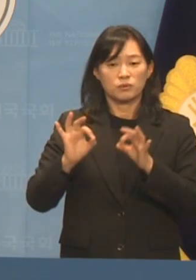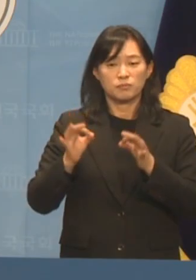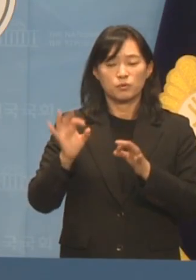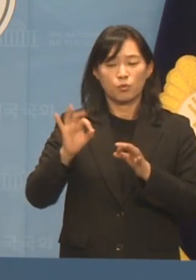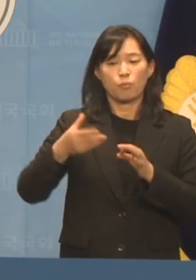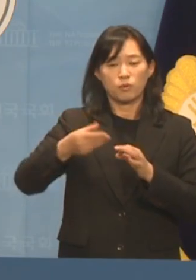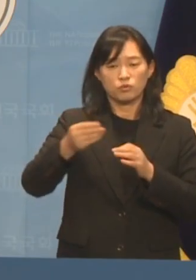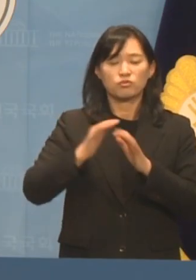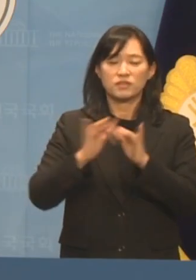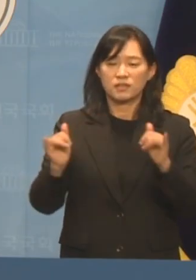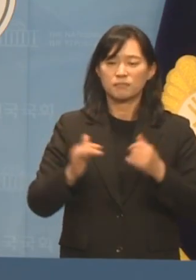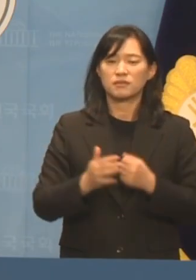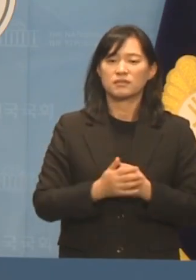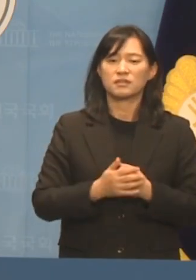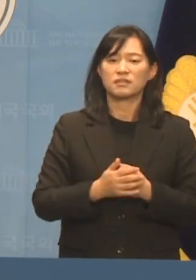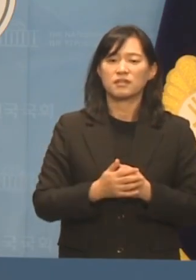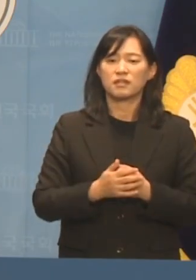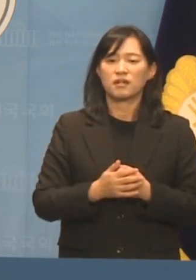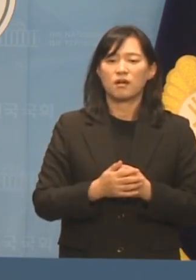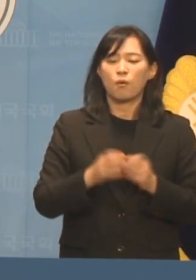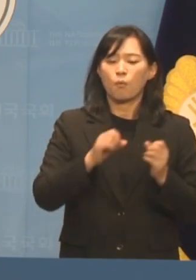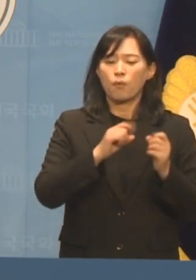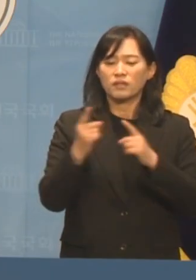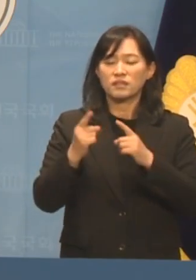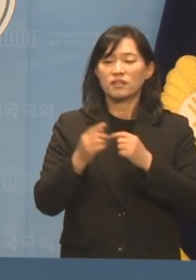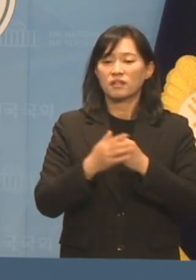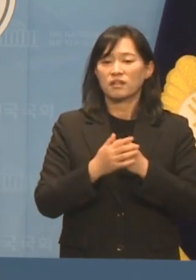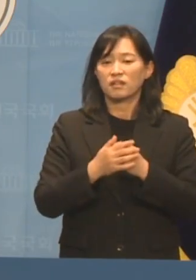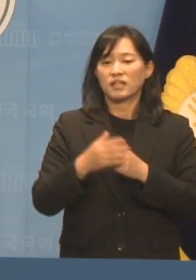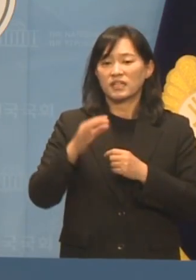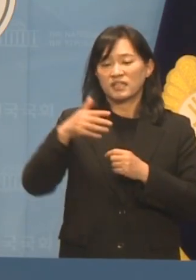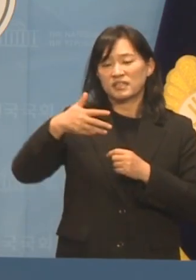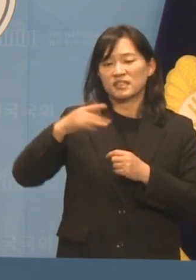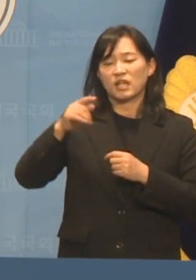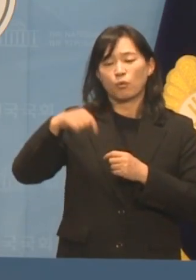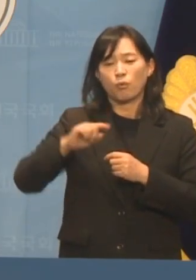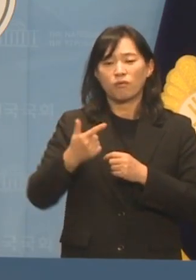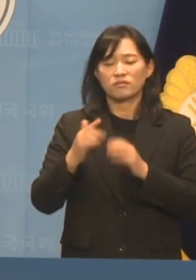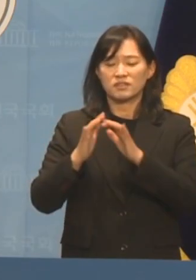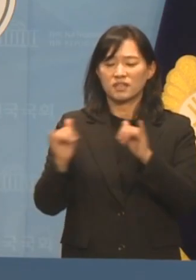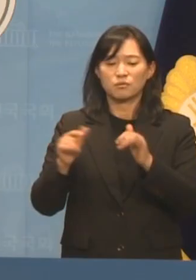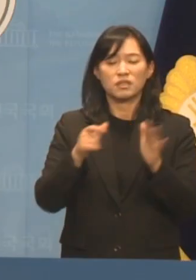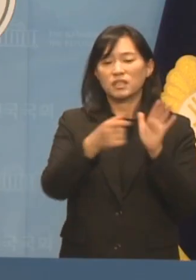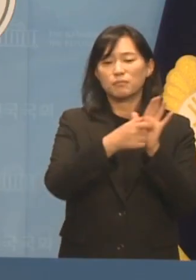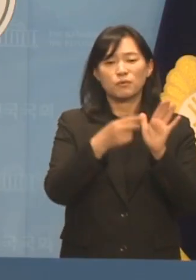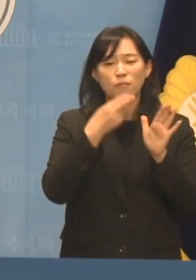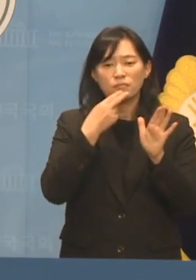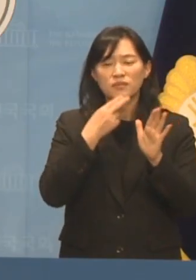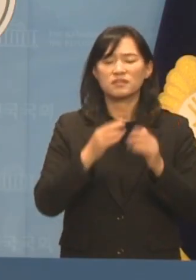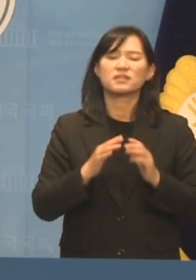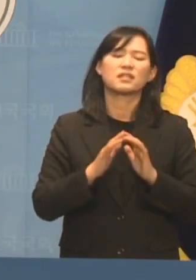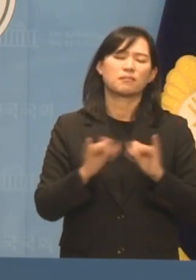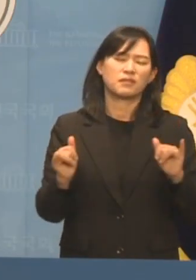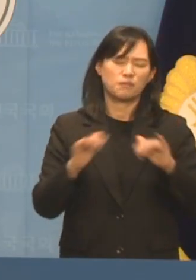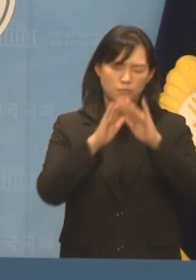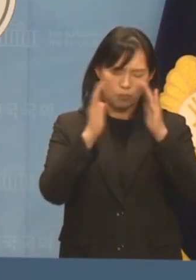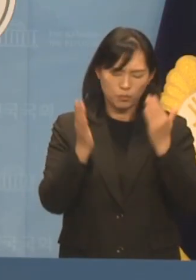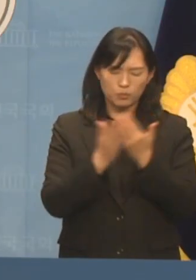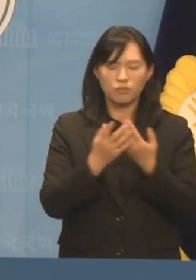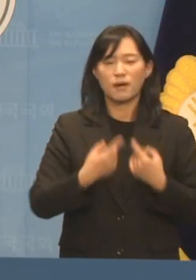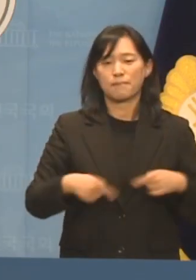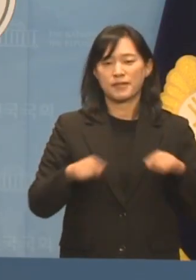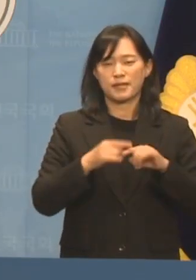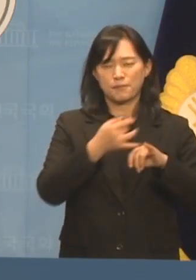상사채권으로 인정받지 못해서 회생채권자 목록에도 못 올라가 있는 전단체 채권자들, 이분들 모두와